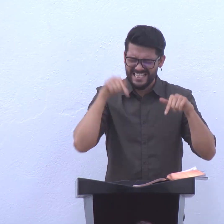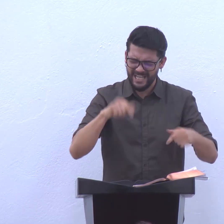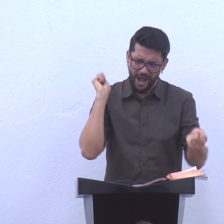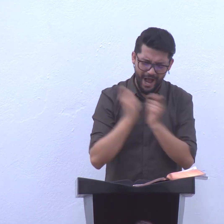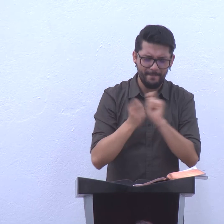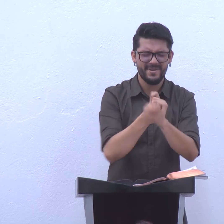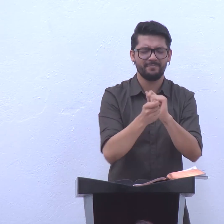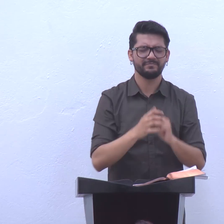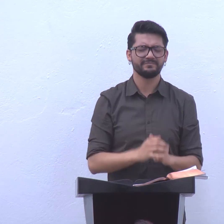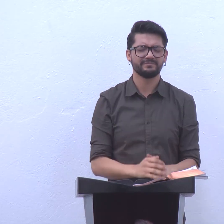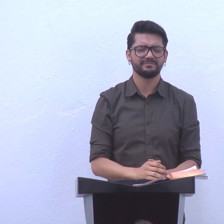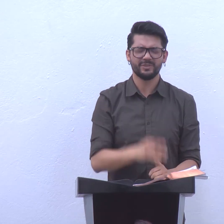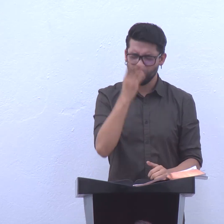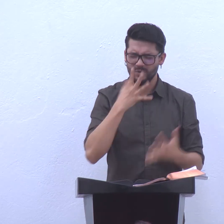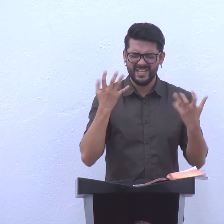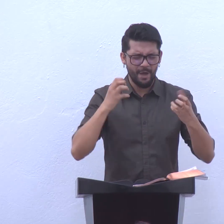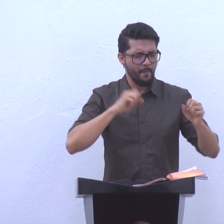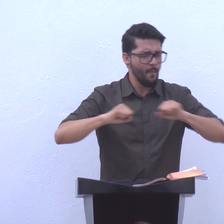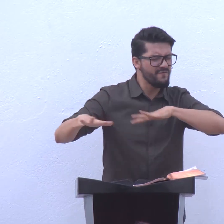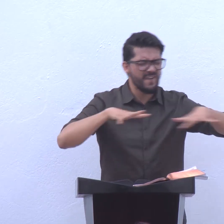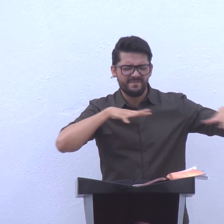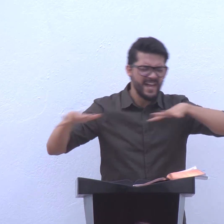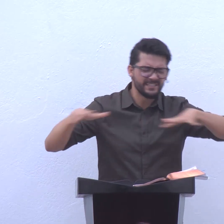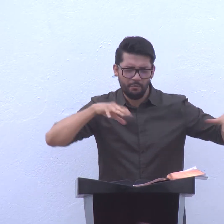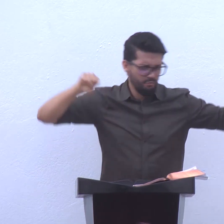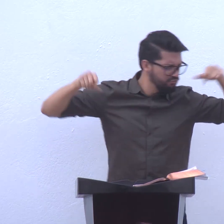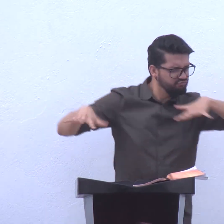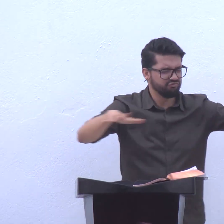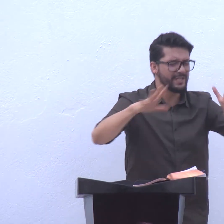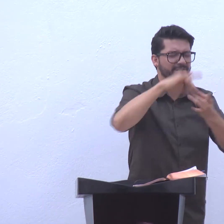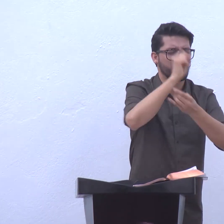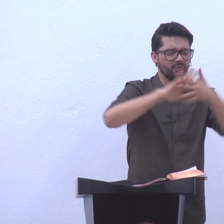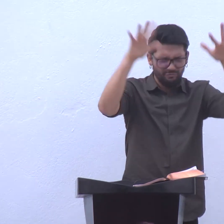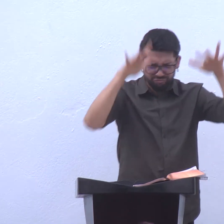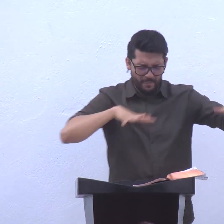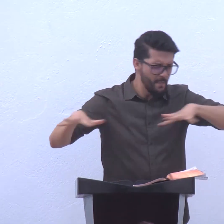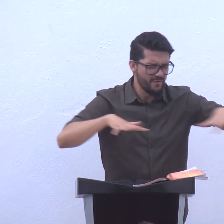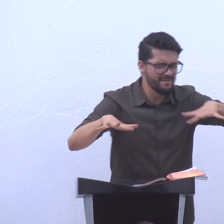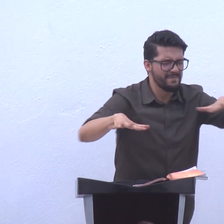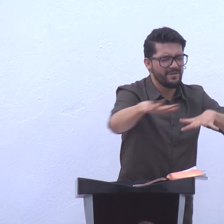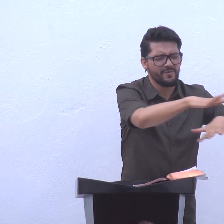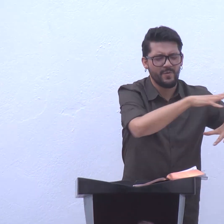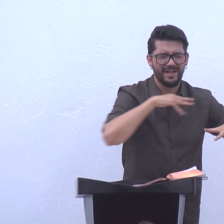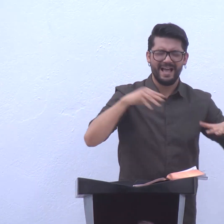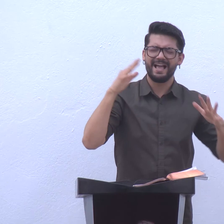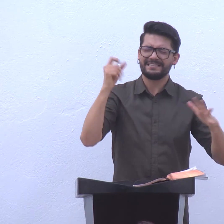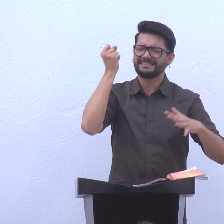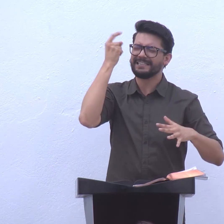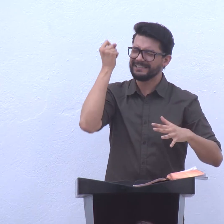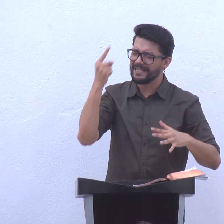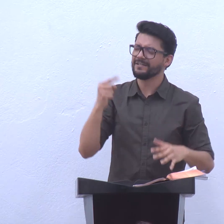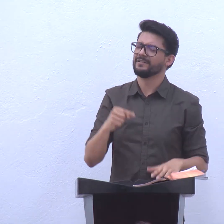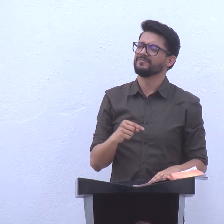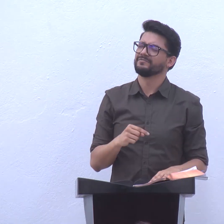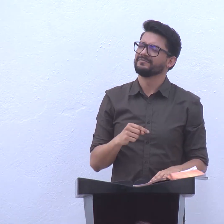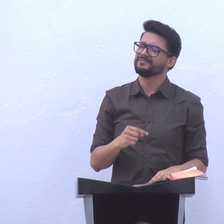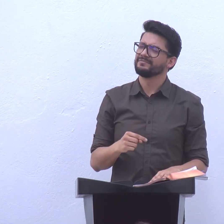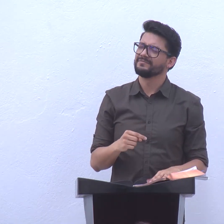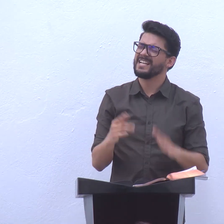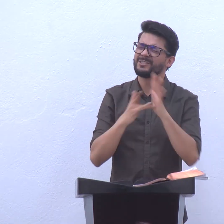de lo que se creía estable. Tu Espíritu Santo trae cambios para el 2021. Nos vamos a mover conforme los ríos de tu Espíritu